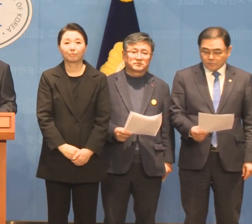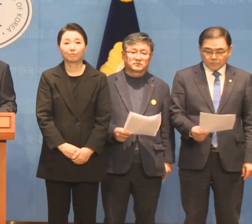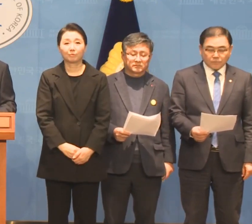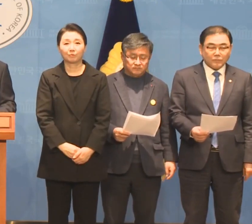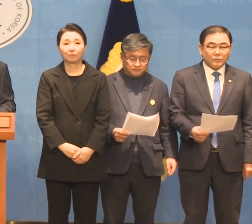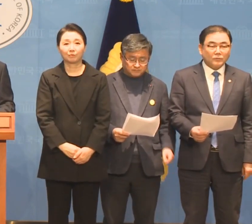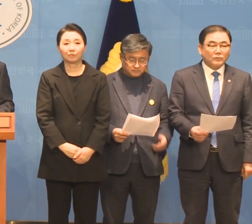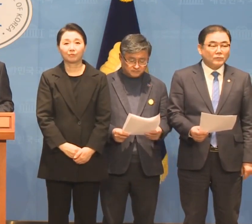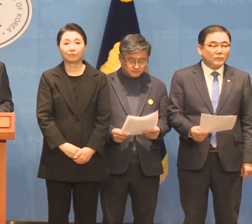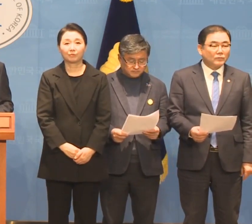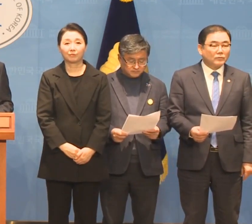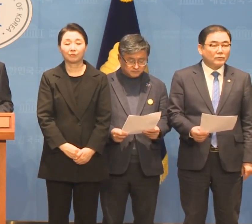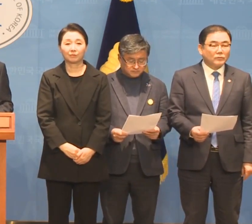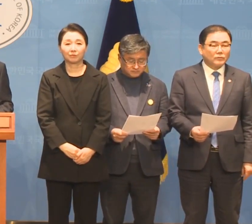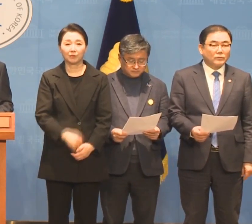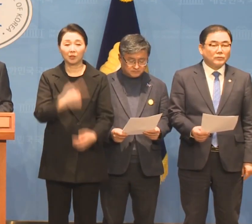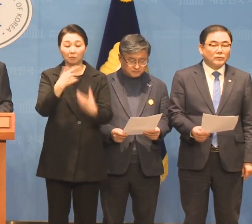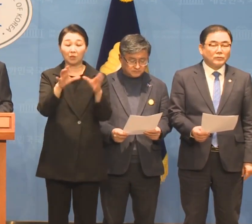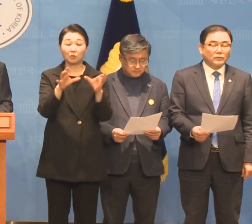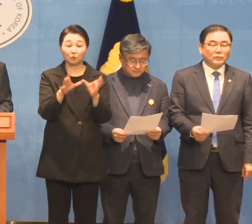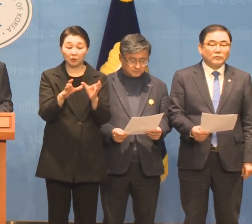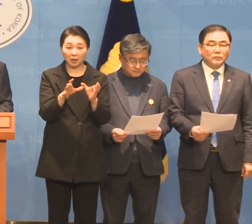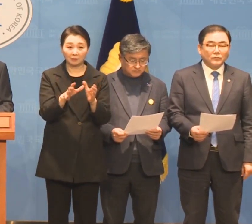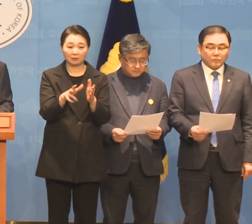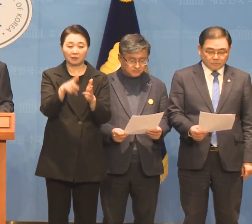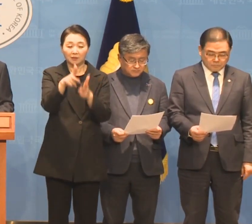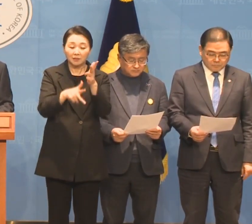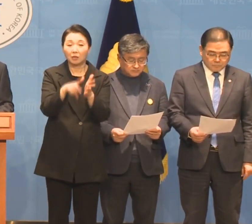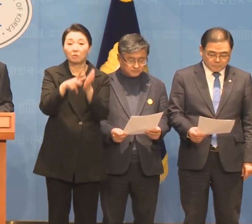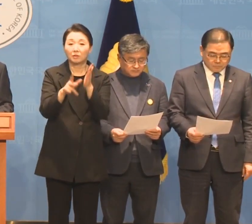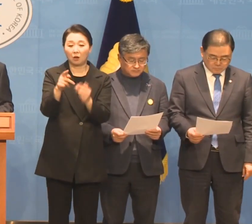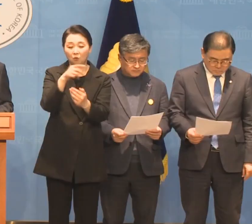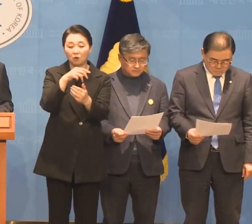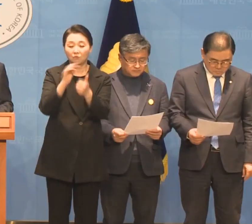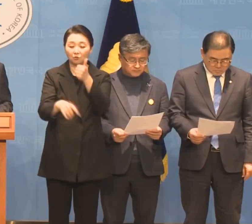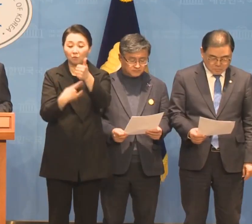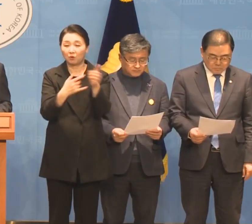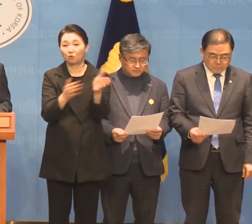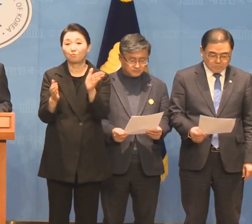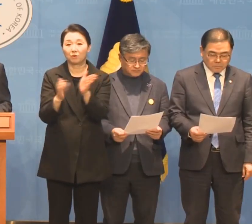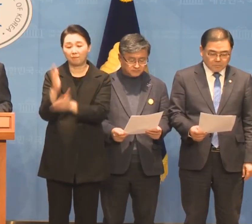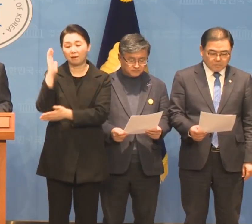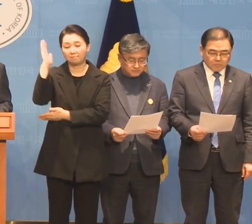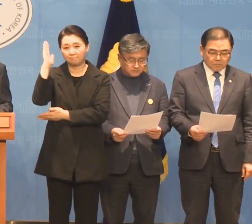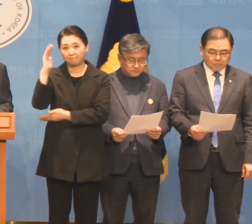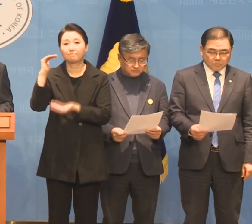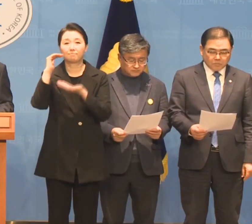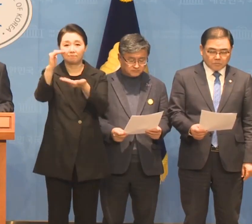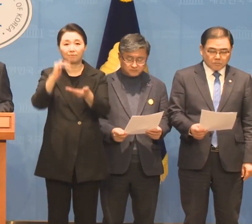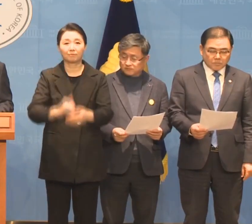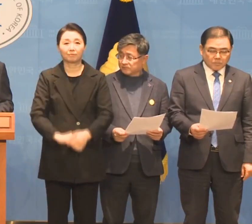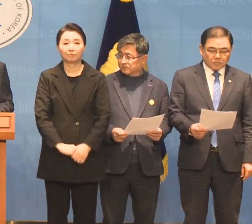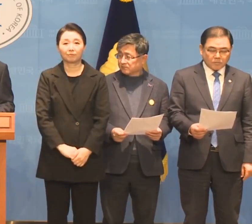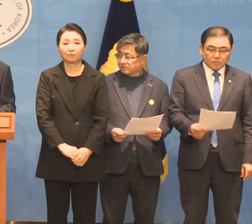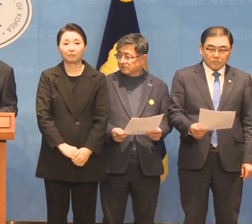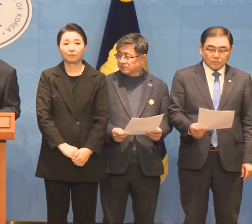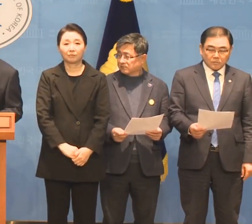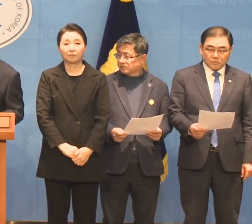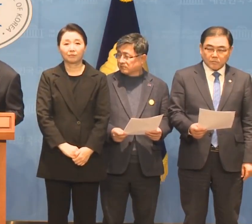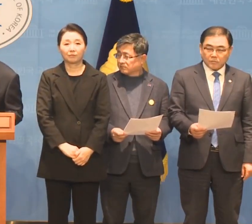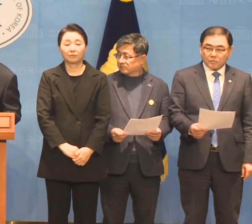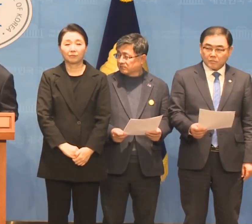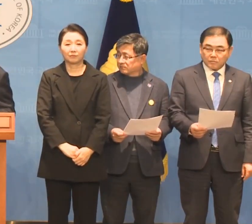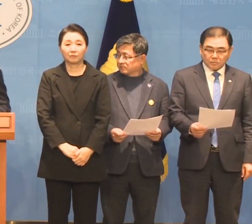그러면 저희들이 민주당 산자위원들이 준비한 규탄 성명을 발표하도록 하겠습니다. 우리